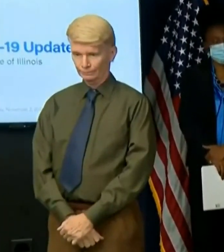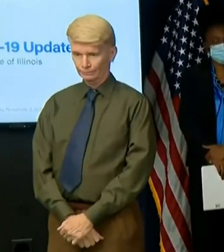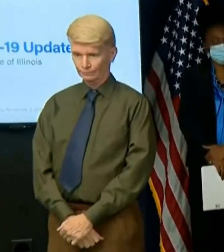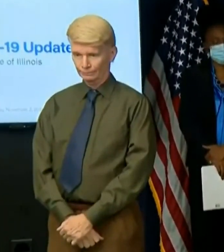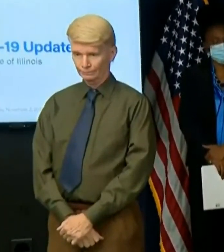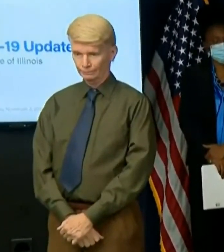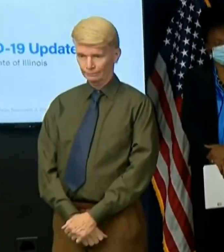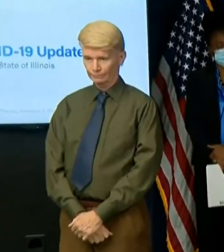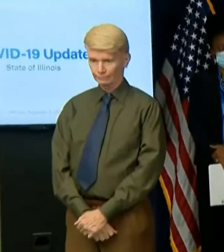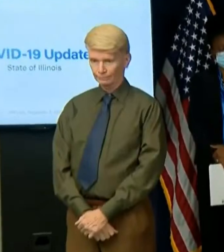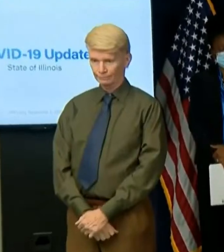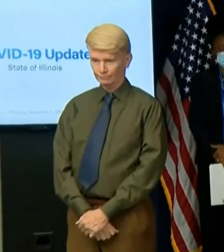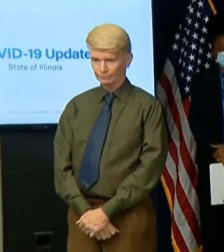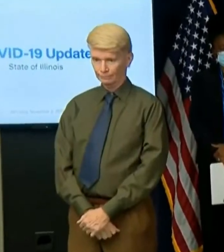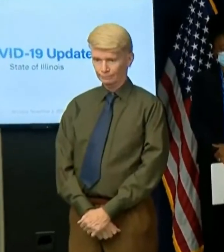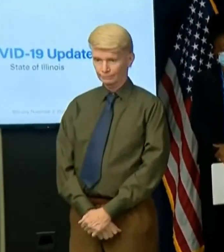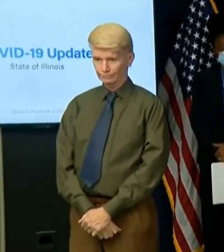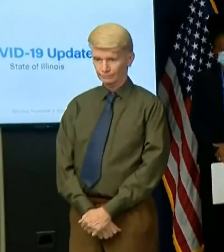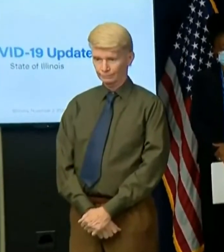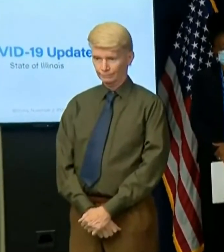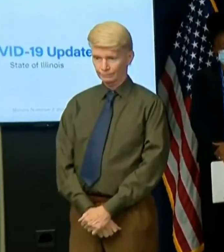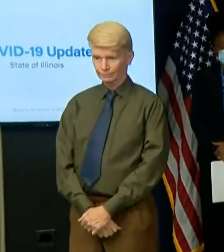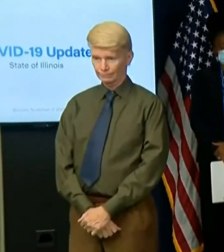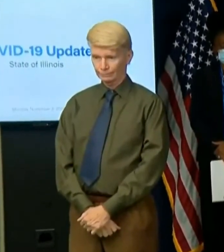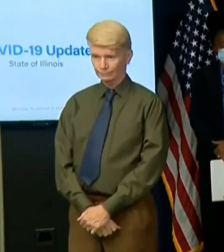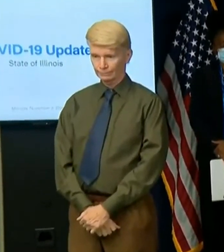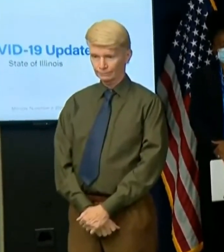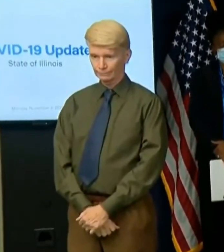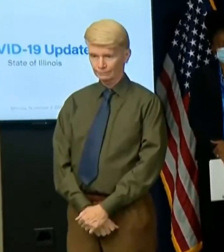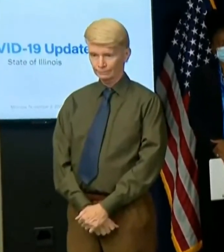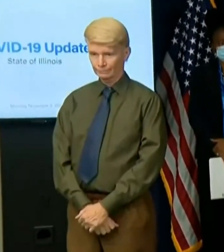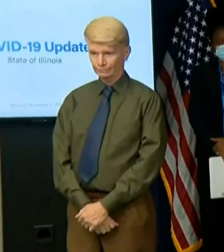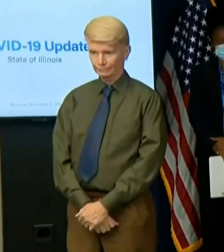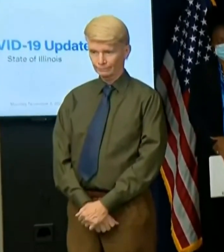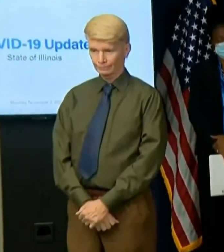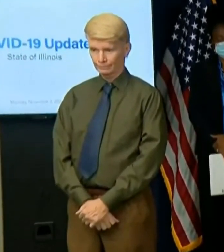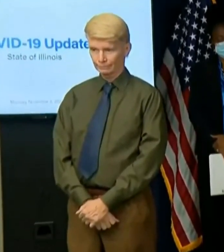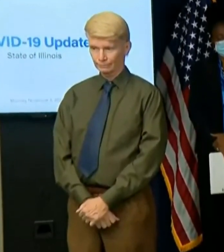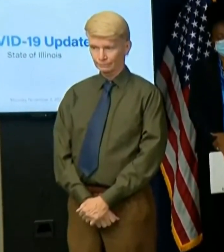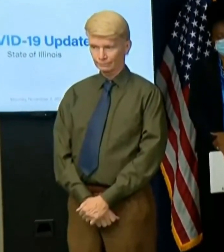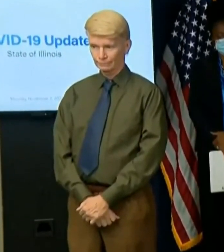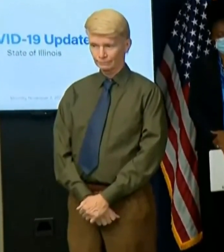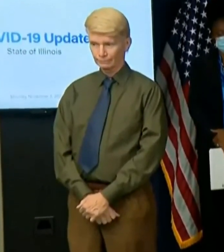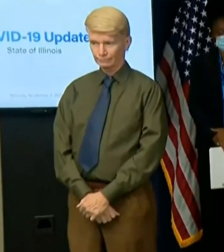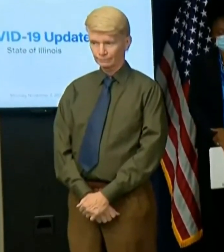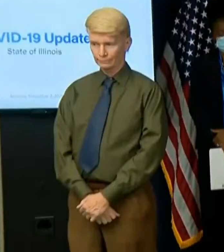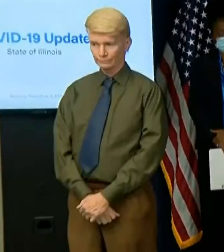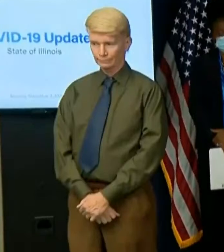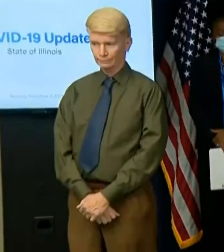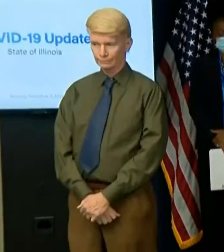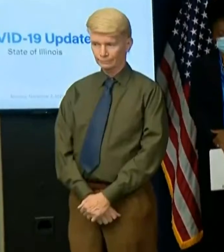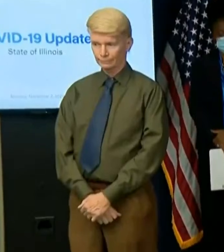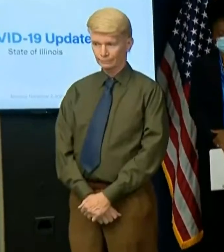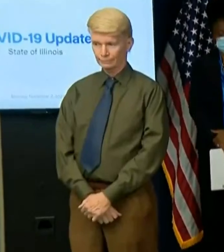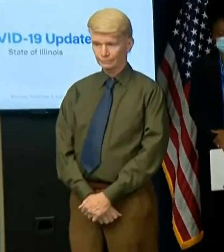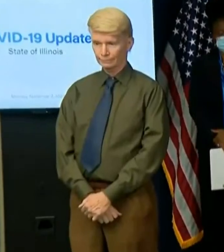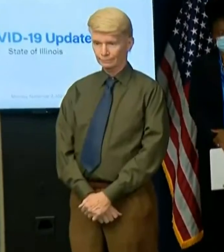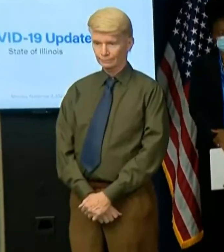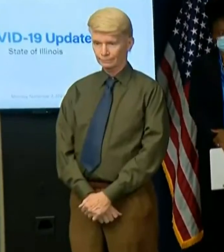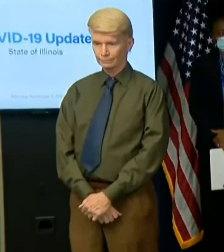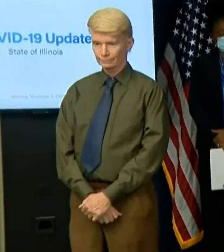Tanya Hernandez, propietaria de Novias Dávila. Empezamos nuestro negocio en 1998 en